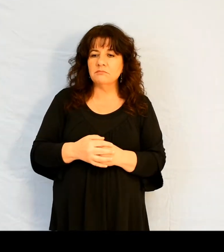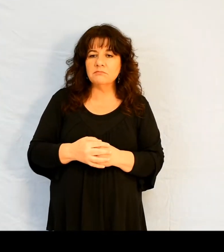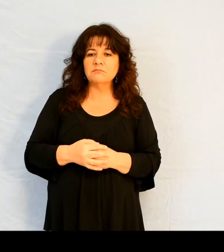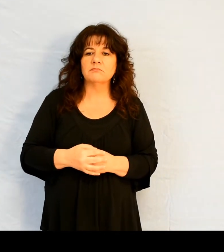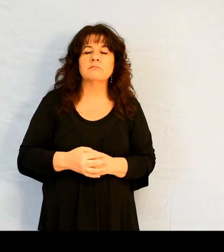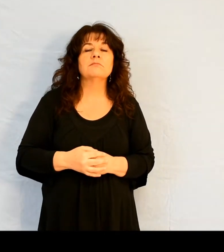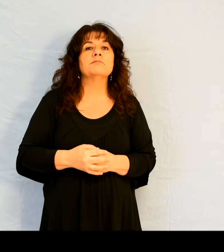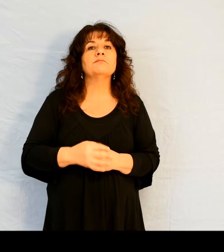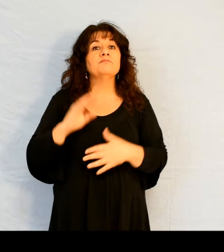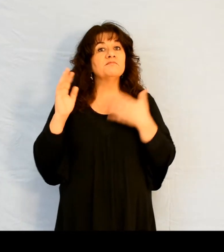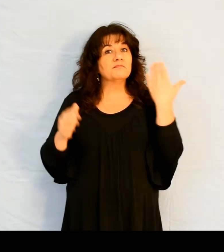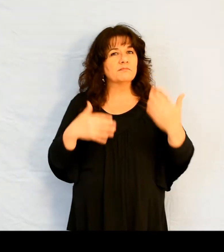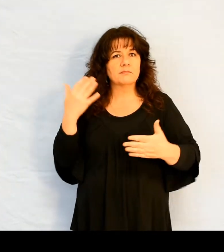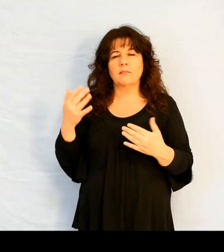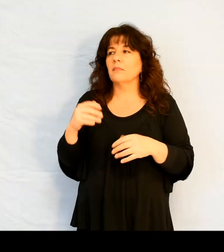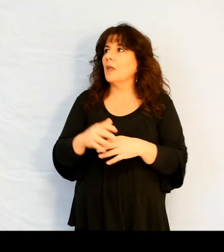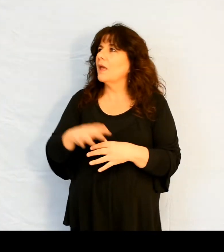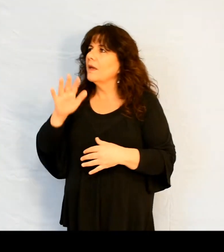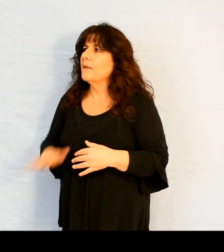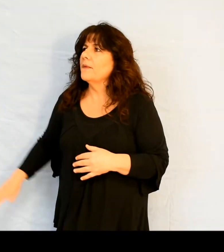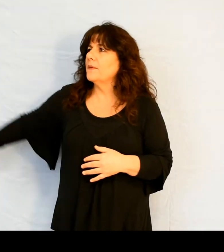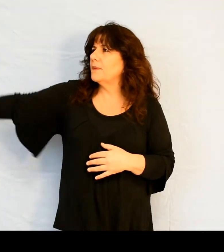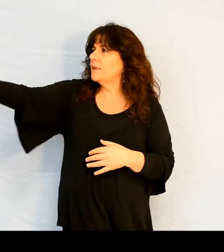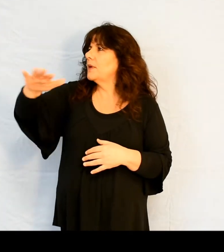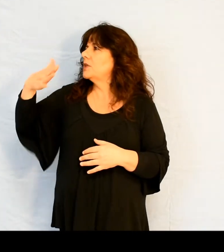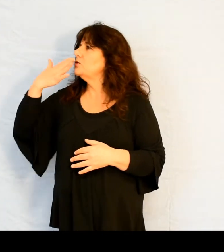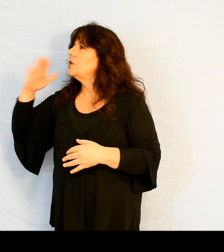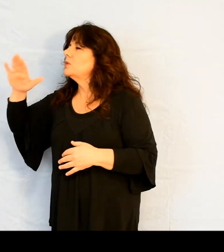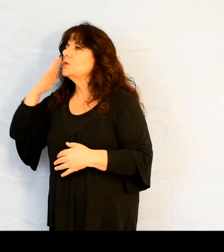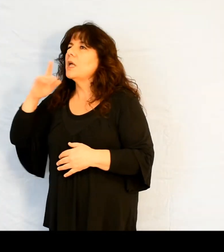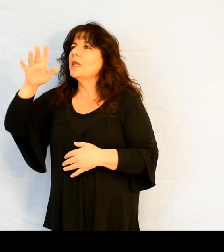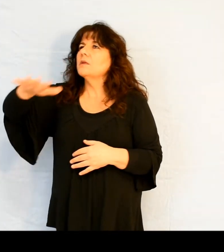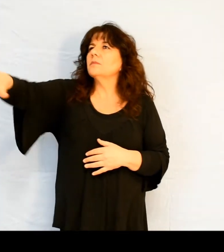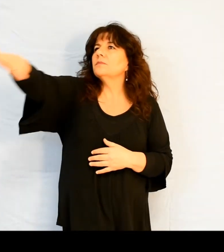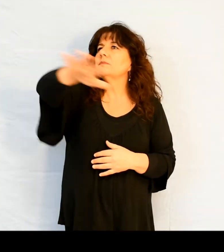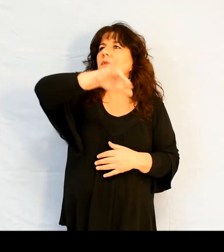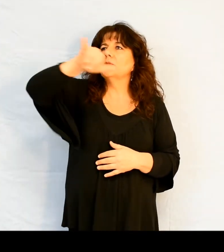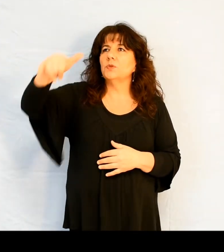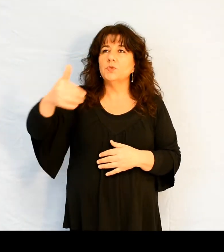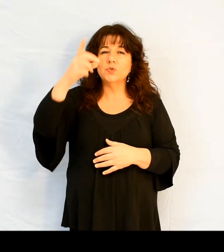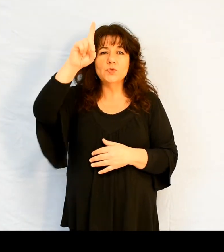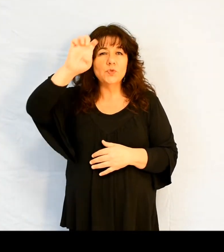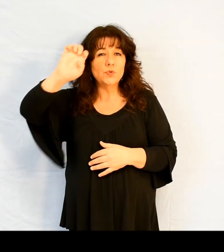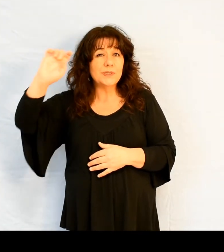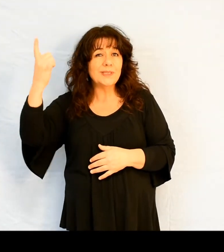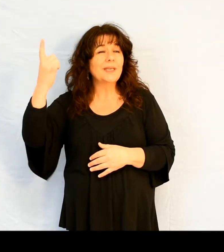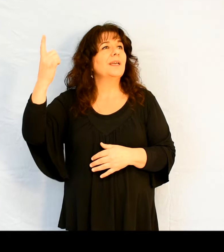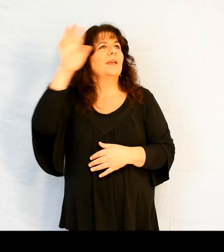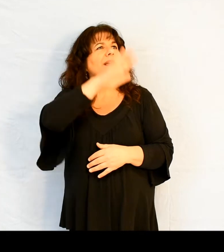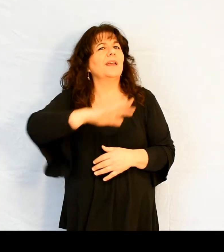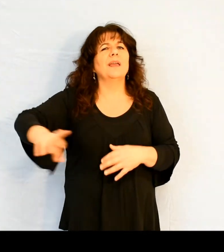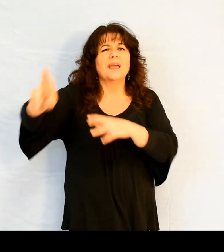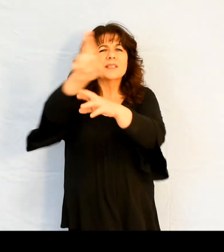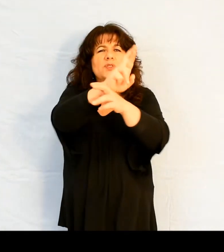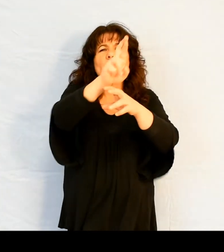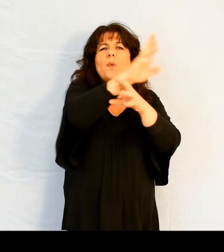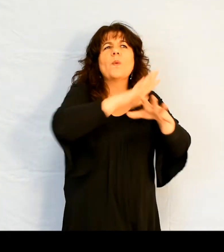Alors Jérusalem, toute la Judée et toutes les régions du Jourdain se rendaient auprès de